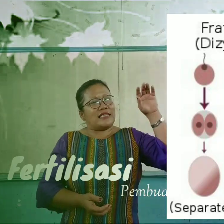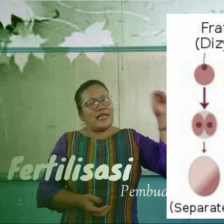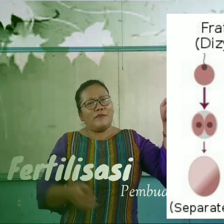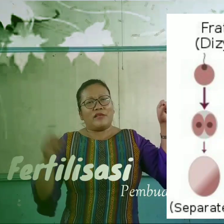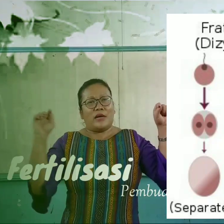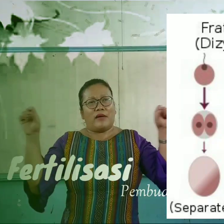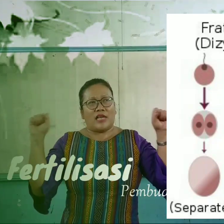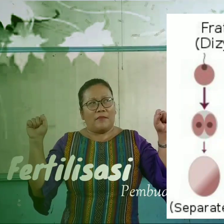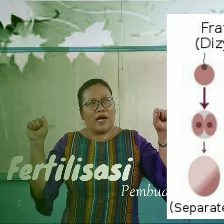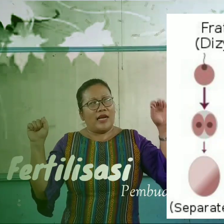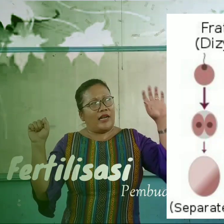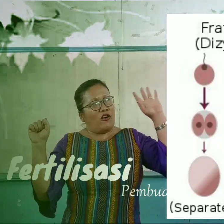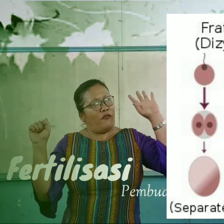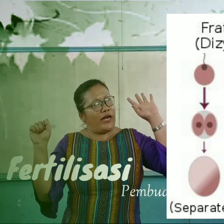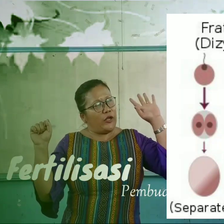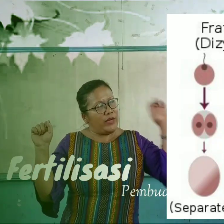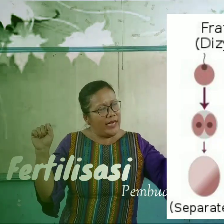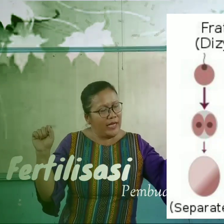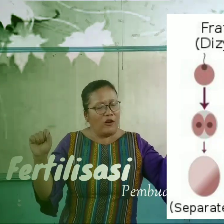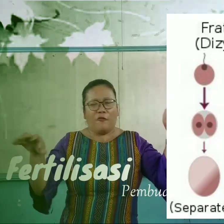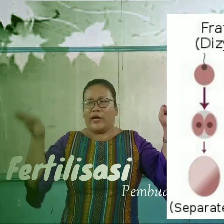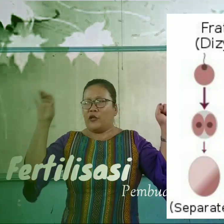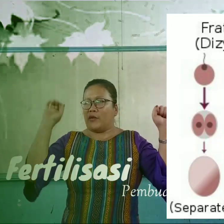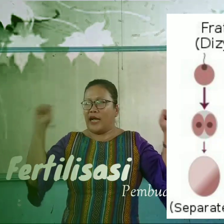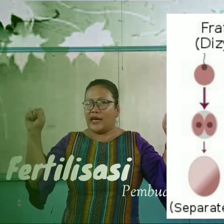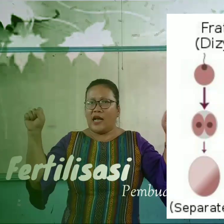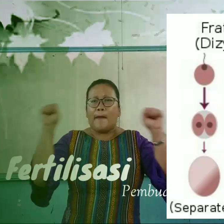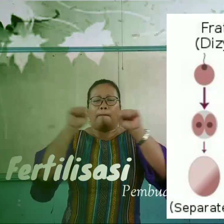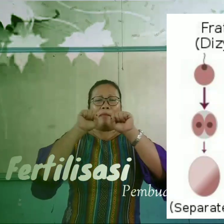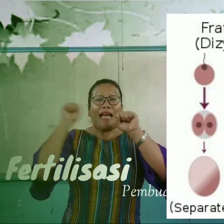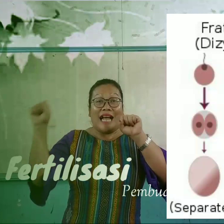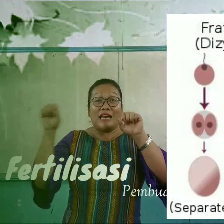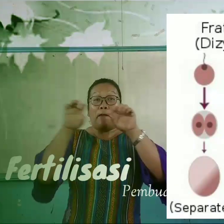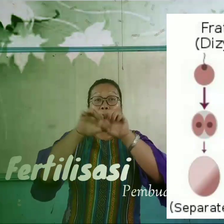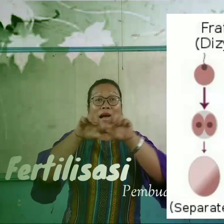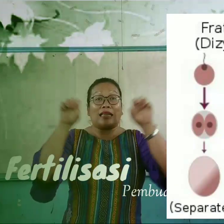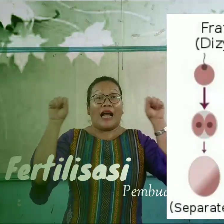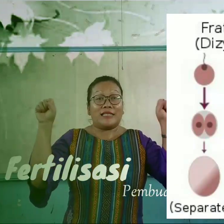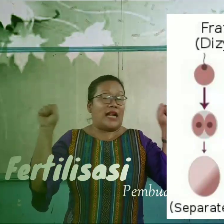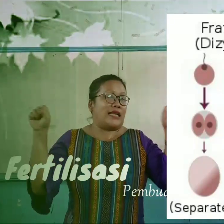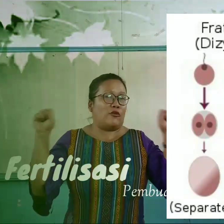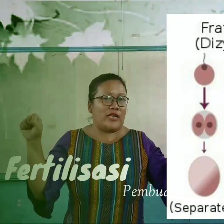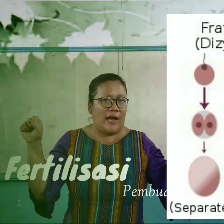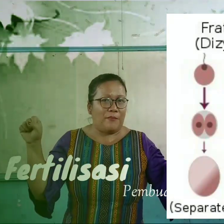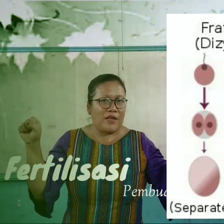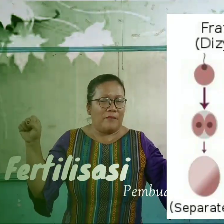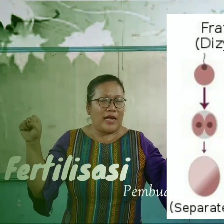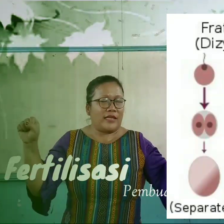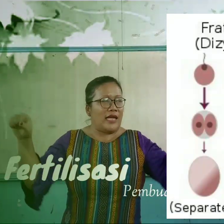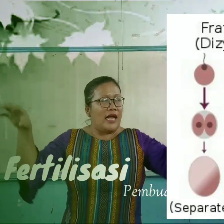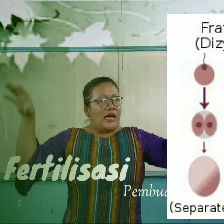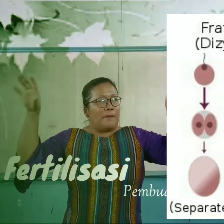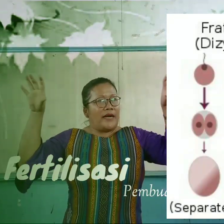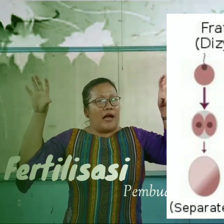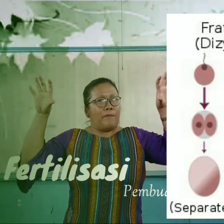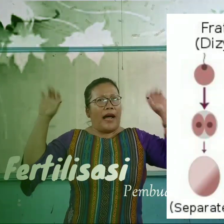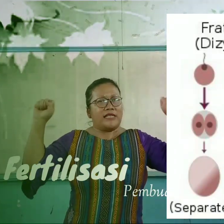secara bersama-sama dari ovarium kiri, ovarium kanan matang sel telurnya. Berarti pada